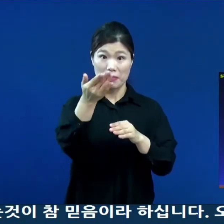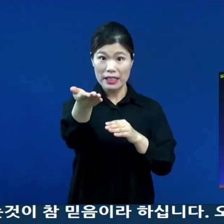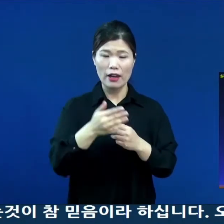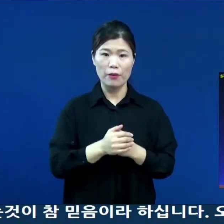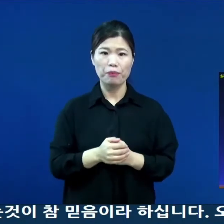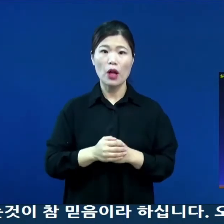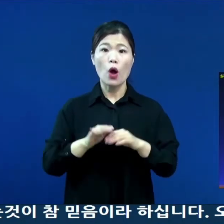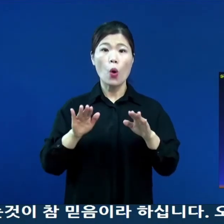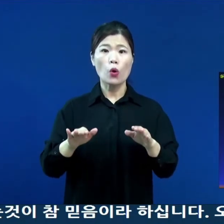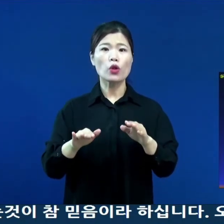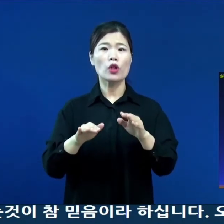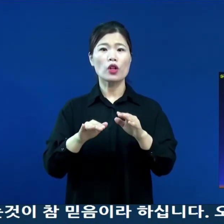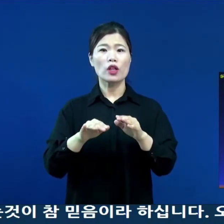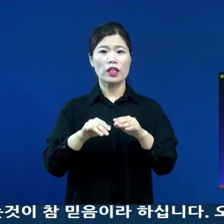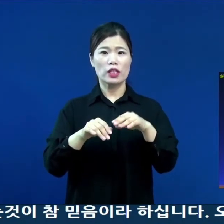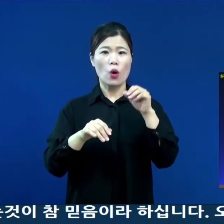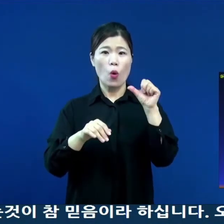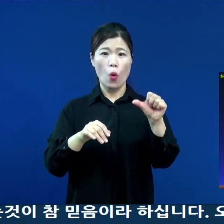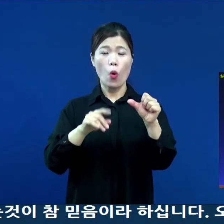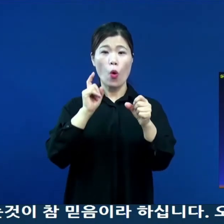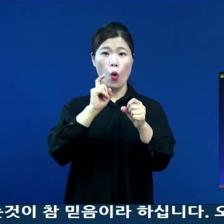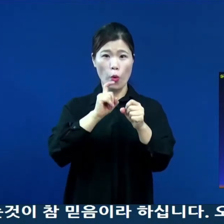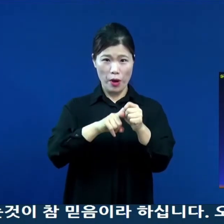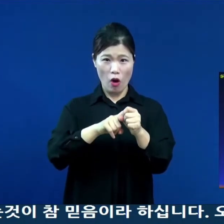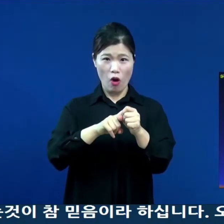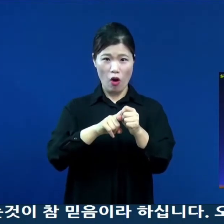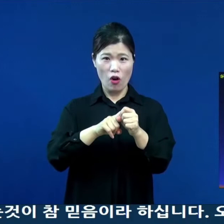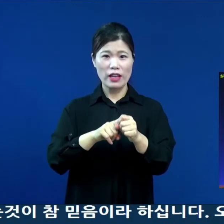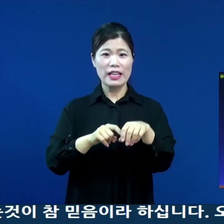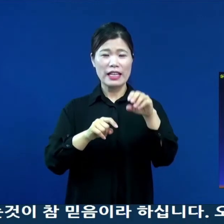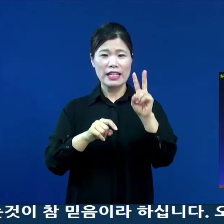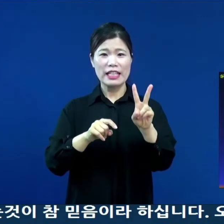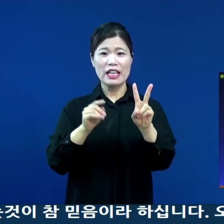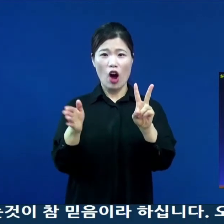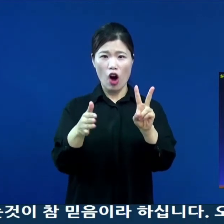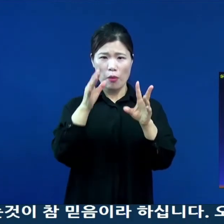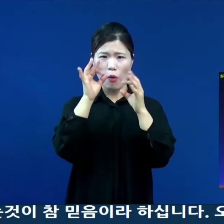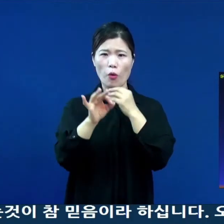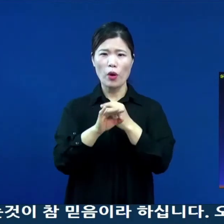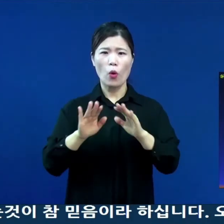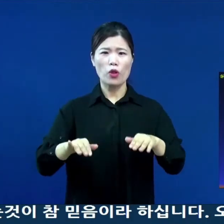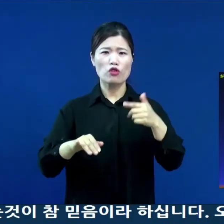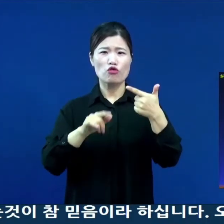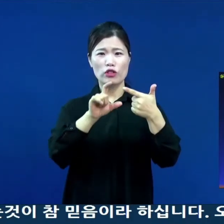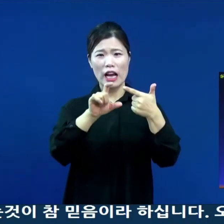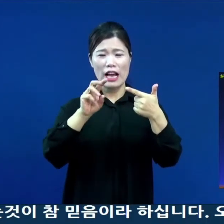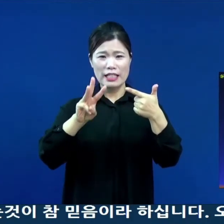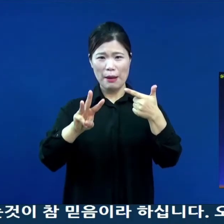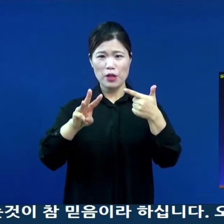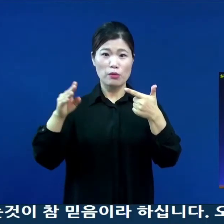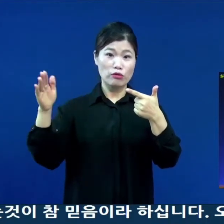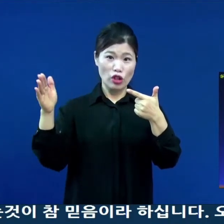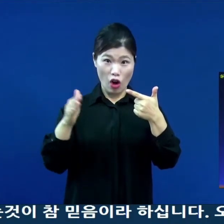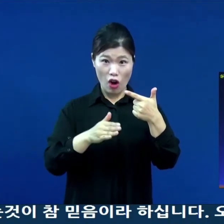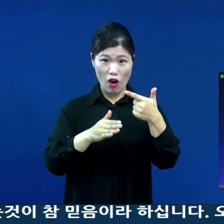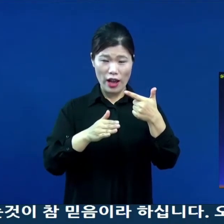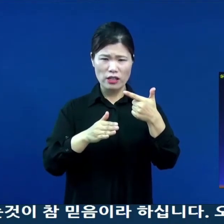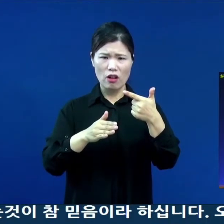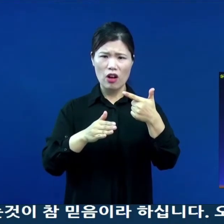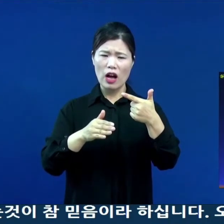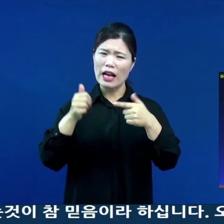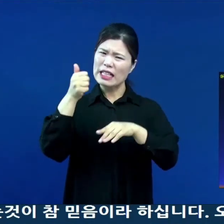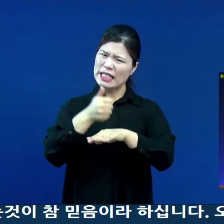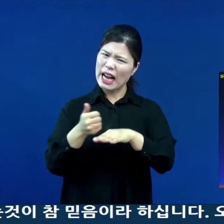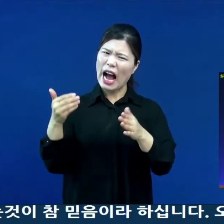오병이어의 사건을 원래 본문으로 정했었는데 이 사건이 6장 3절에서 4절에서 시작이 돼서 거의 끝까지 이게